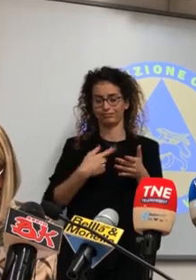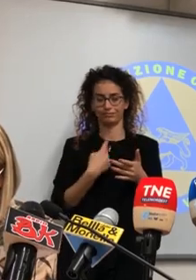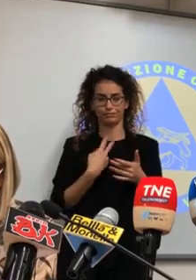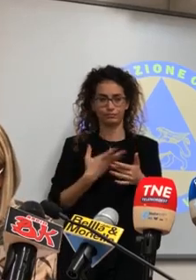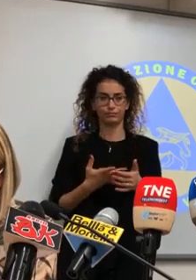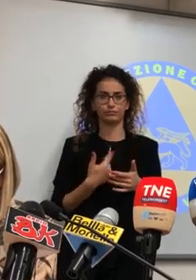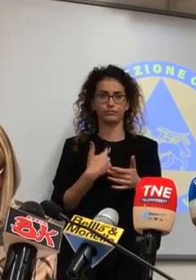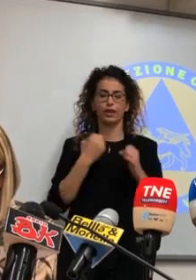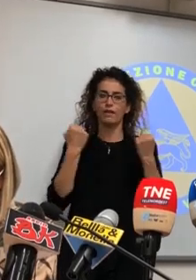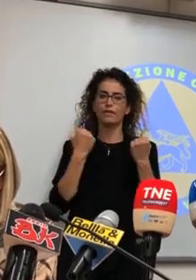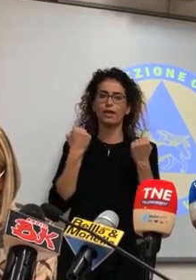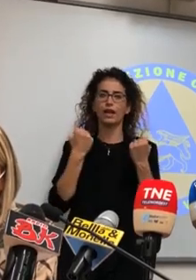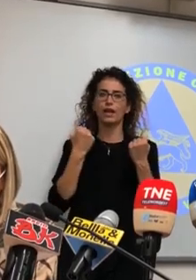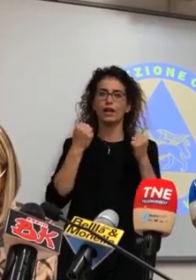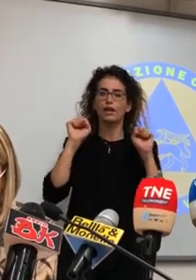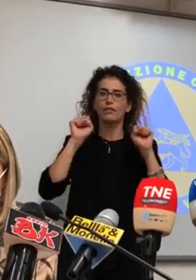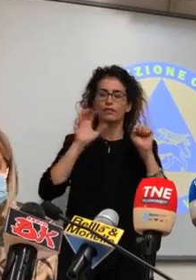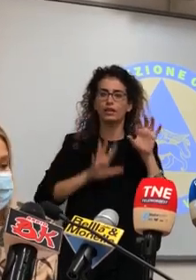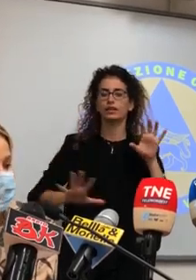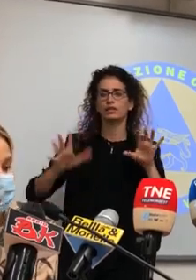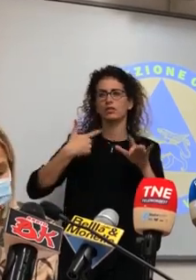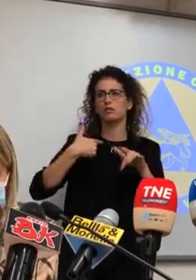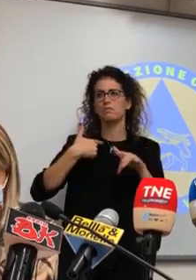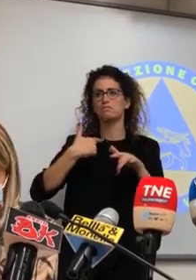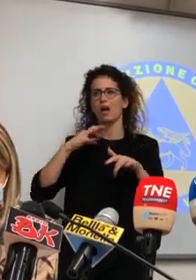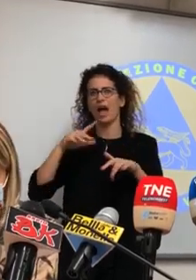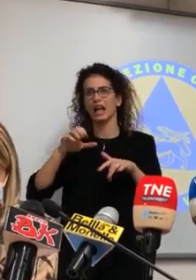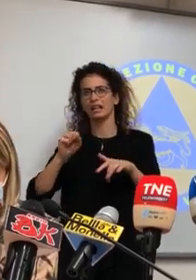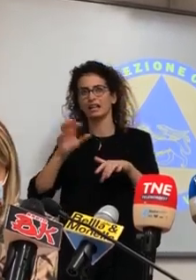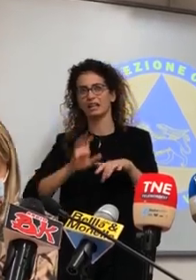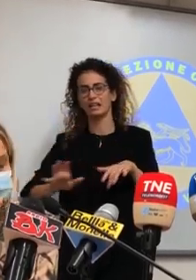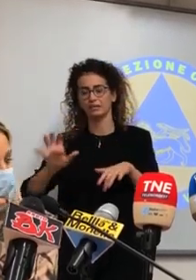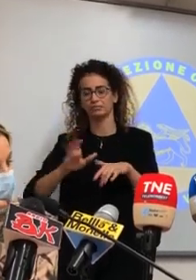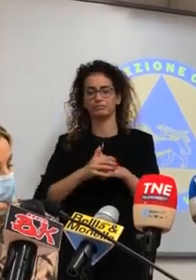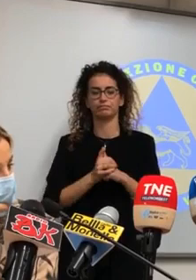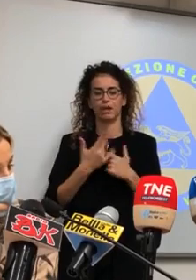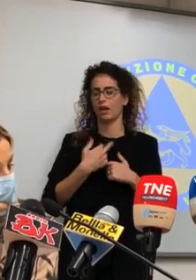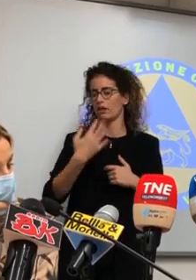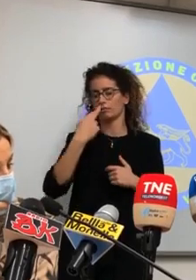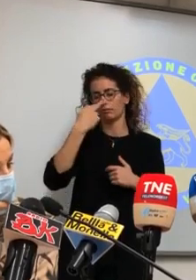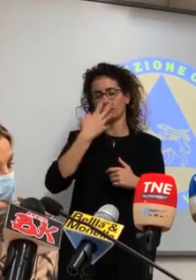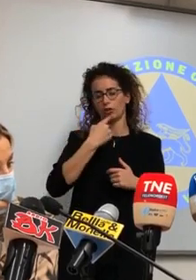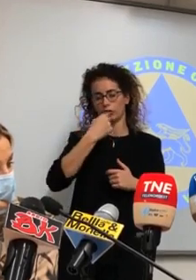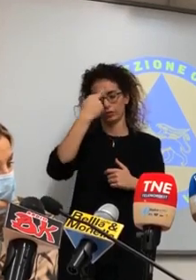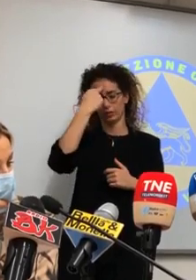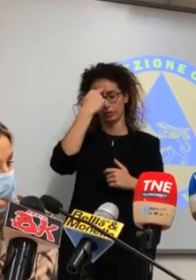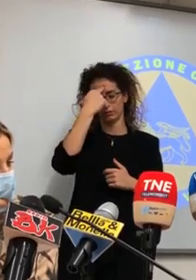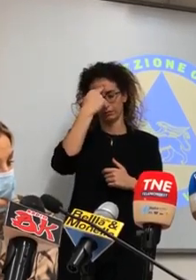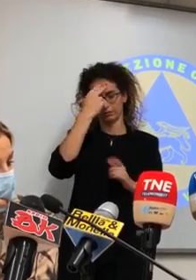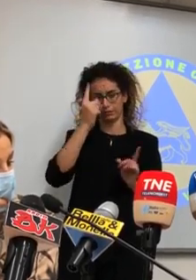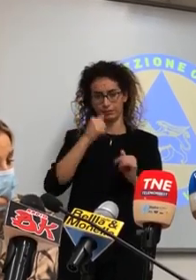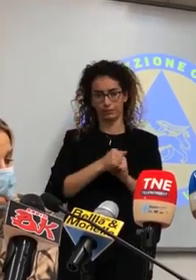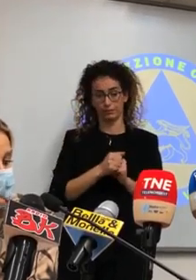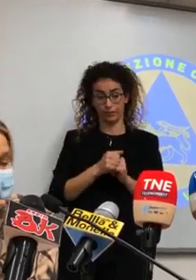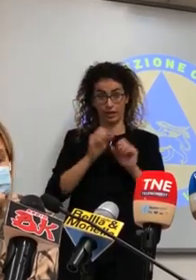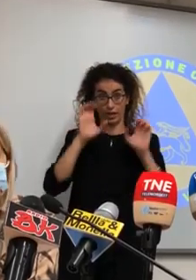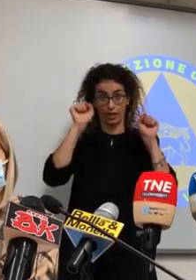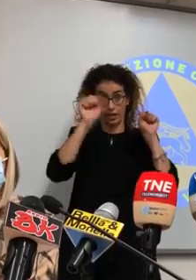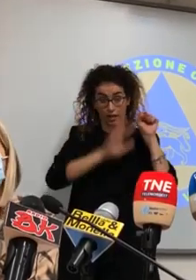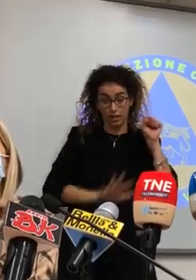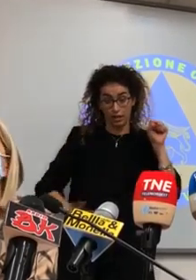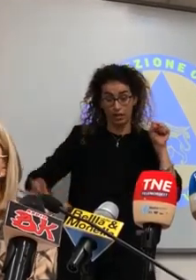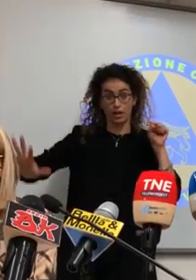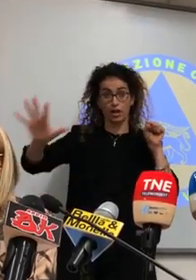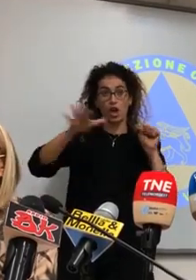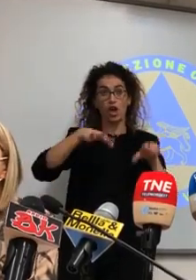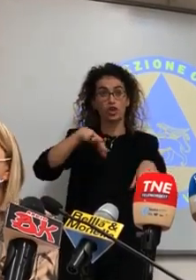valorizzando il Veneto e mi sembra le Marche, se non ricordo male. Però volevo dirvi una cosa, ricordiamo sempre che questa regione ha fatto la scelta di